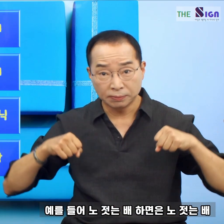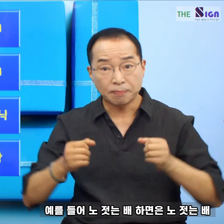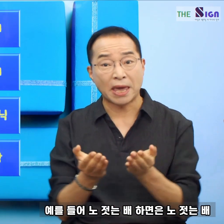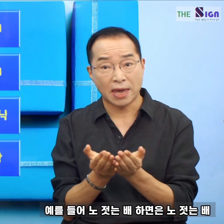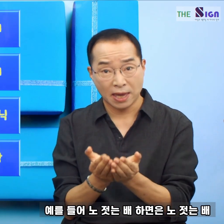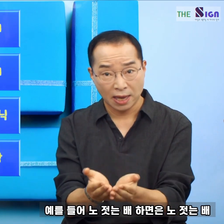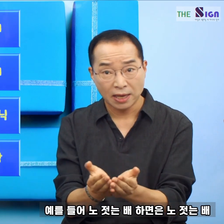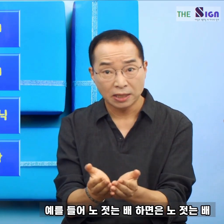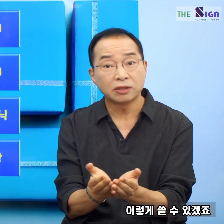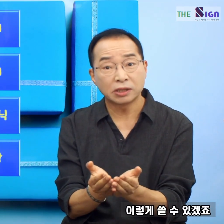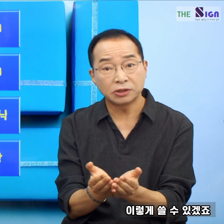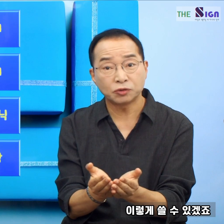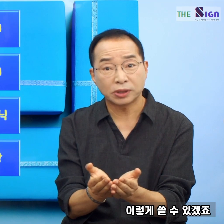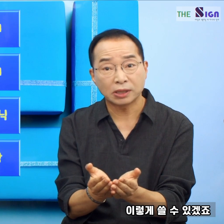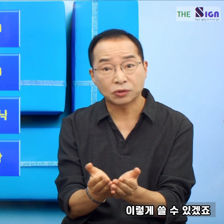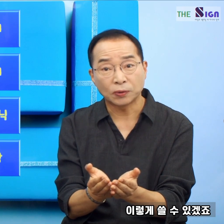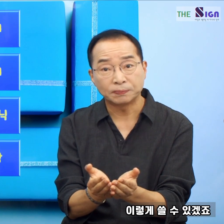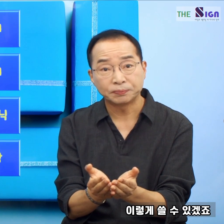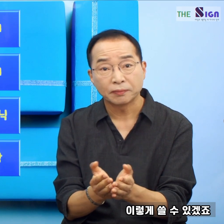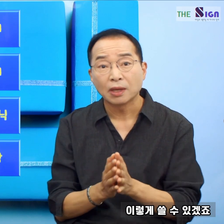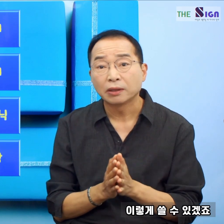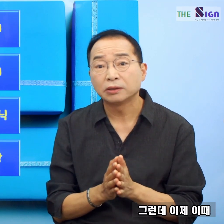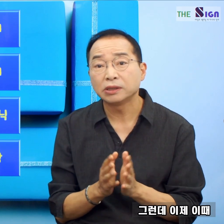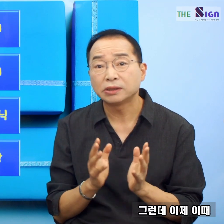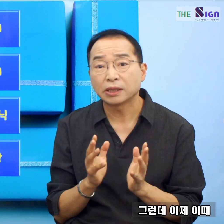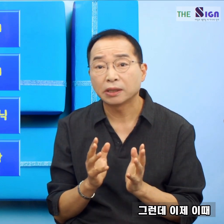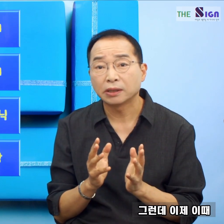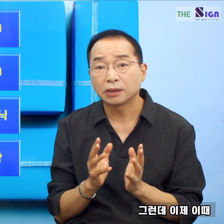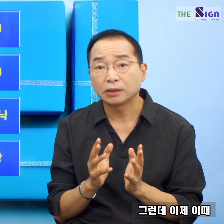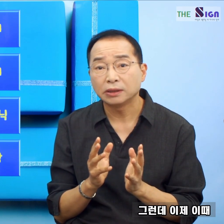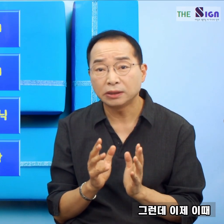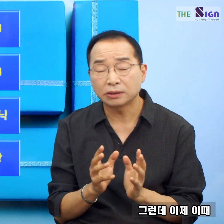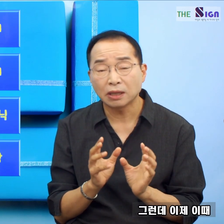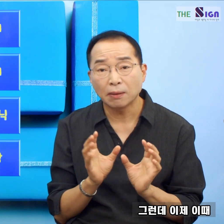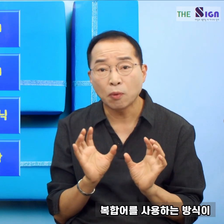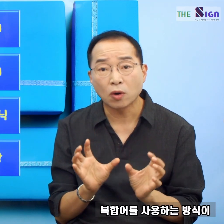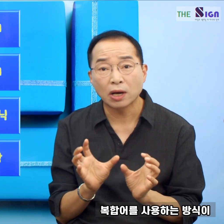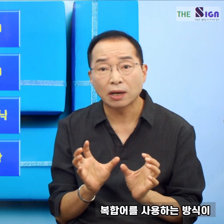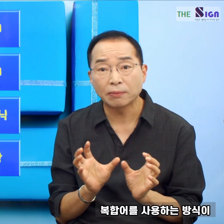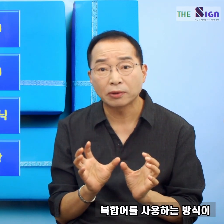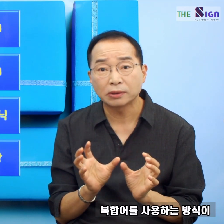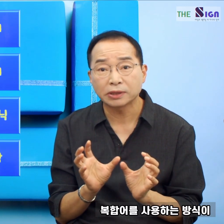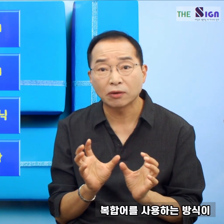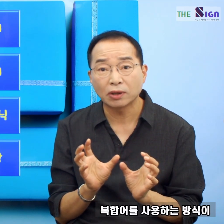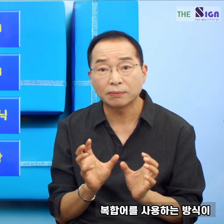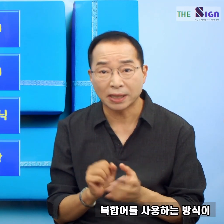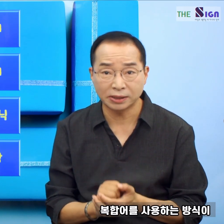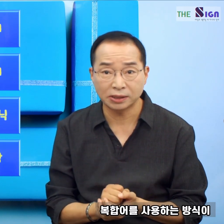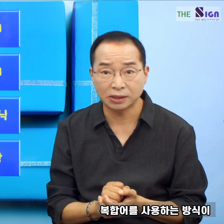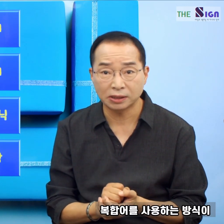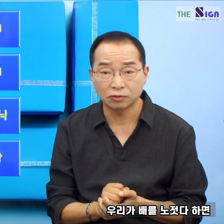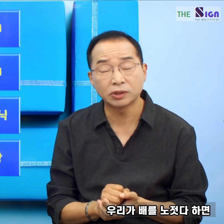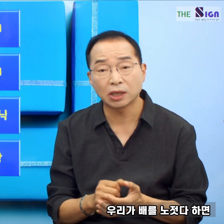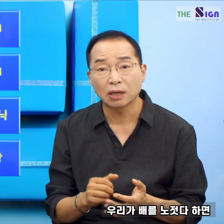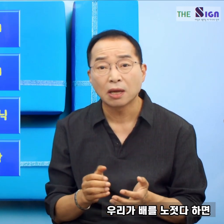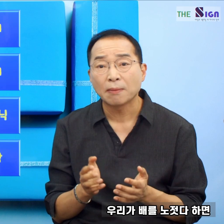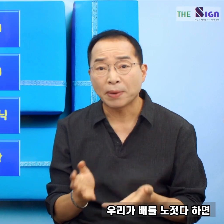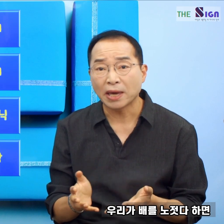배 이렇게 쓸 수 있겠죠. 근데 이제 이때 복합어를 사용하는 방식이 우리가